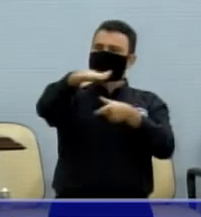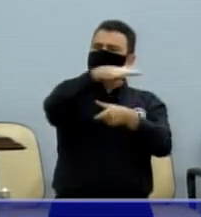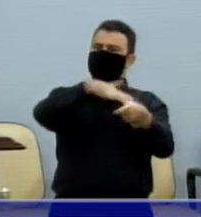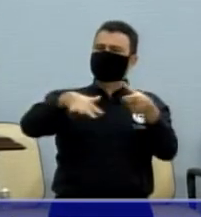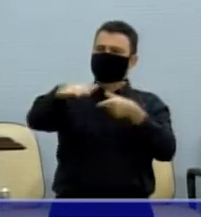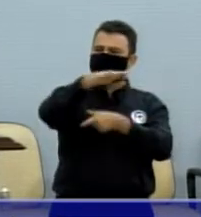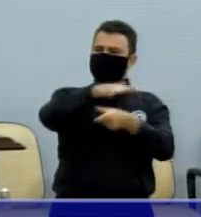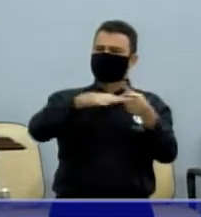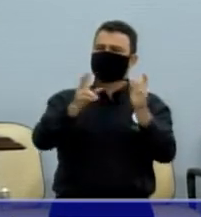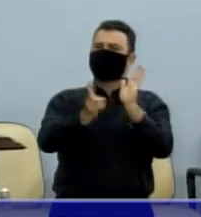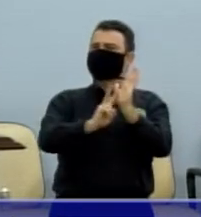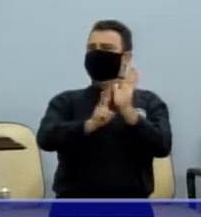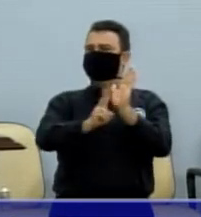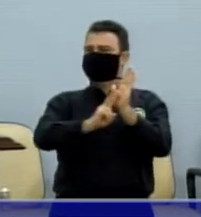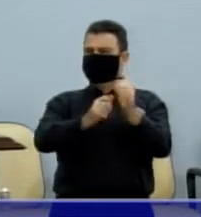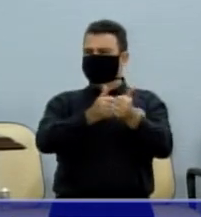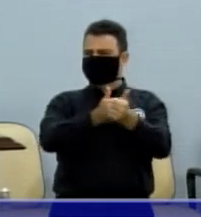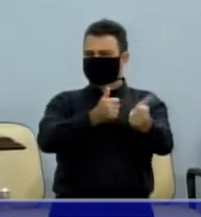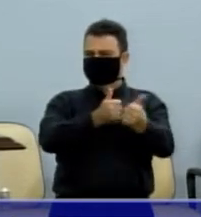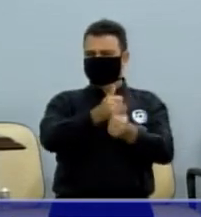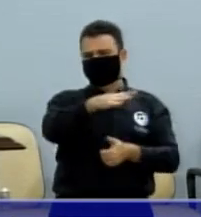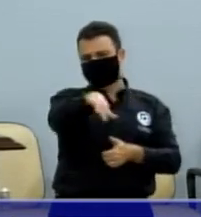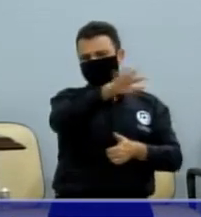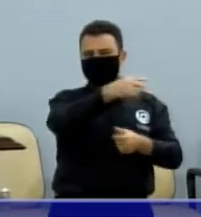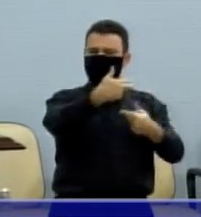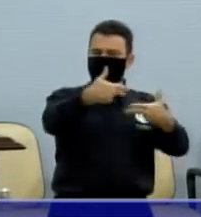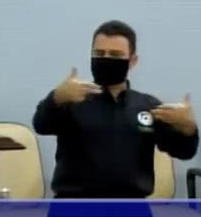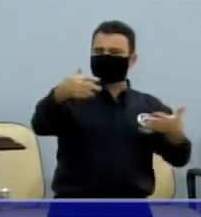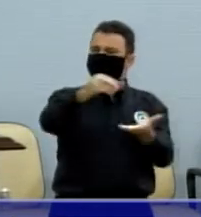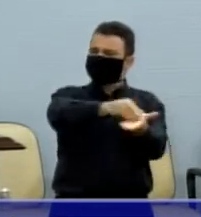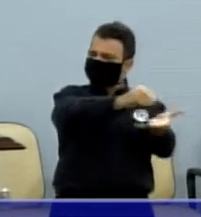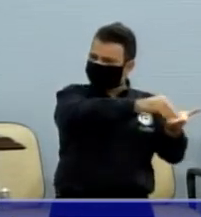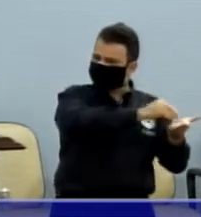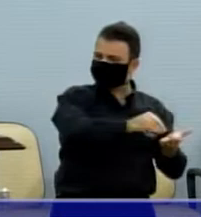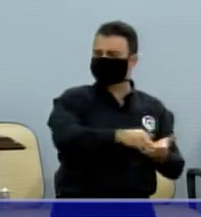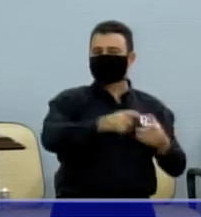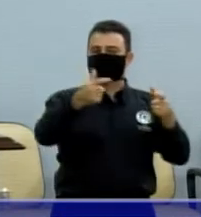uma análise melhor do Poder Executivo para a reforma